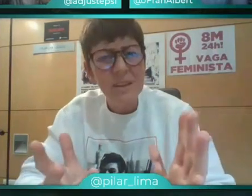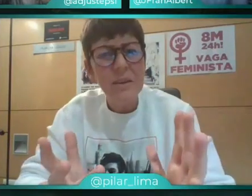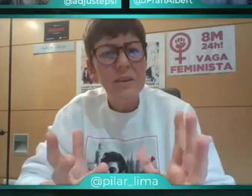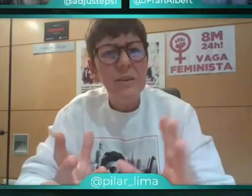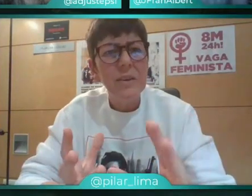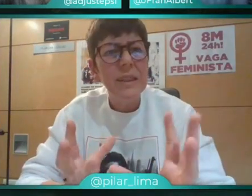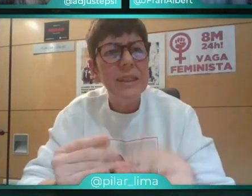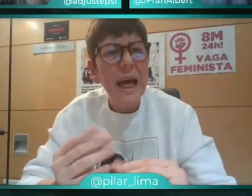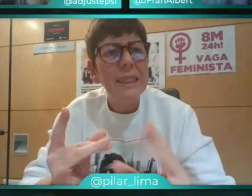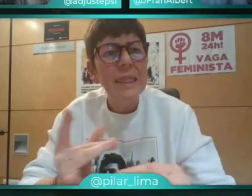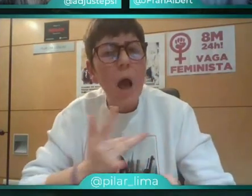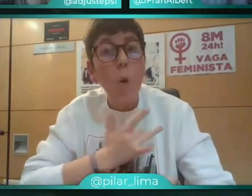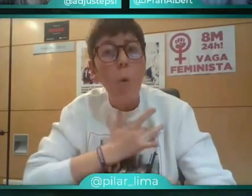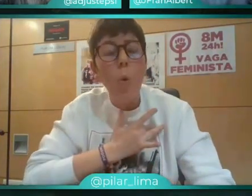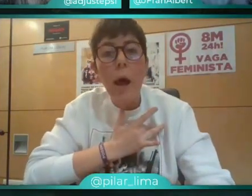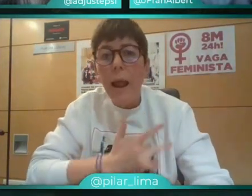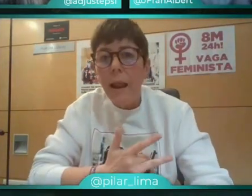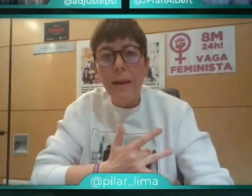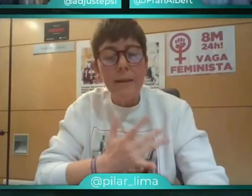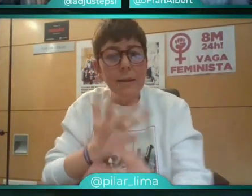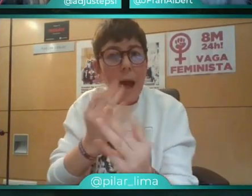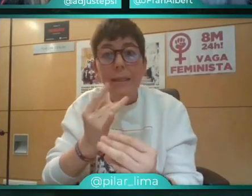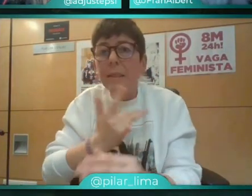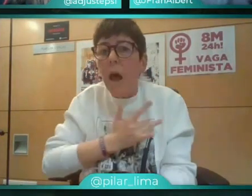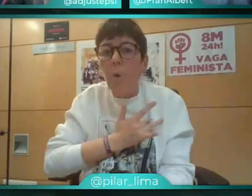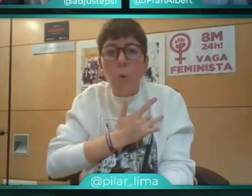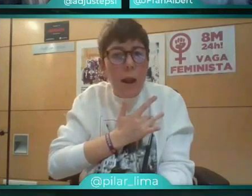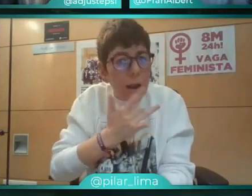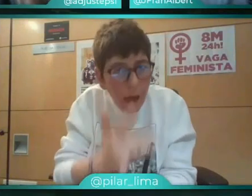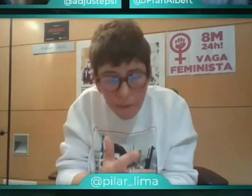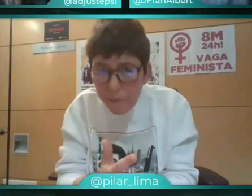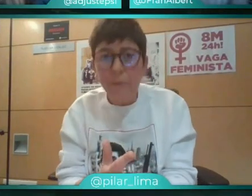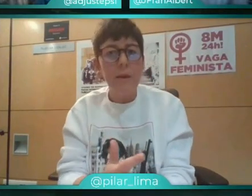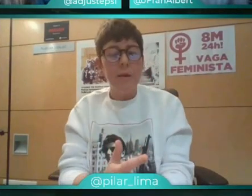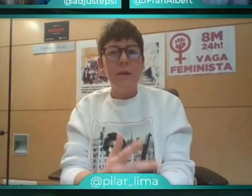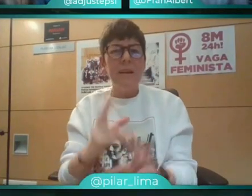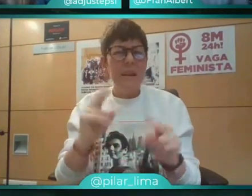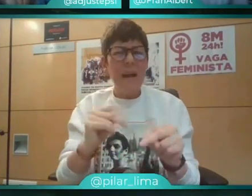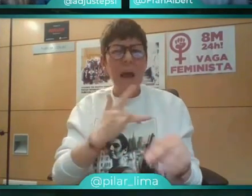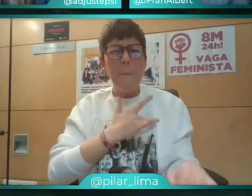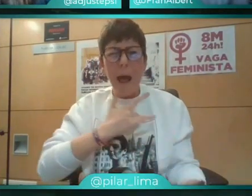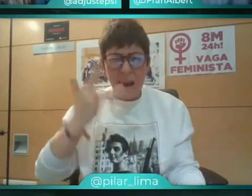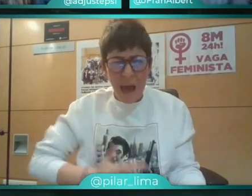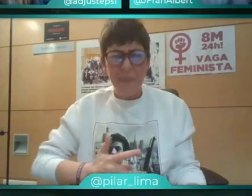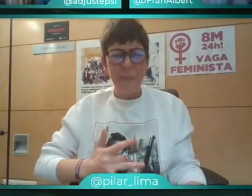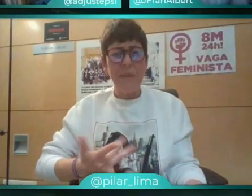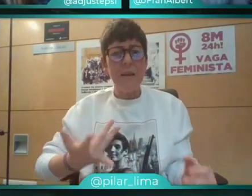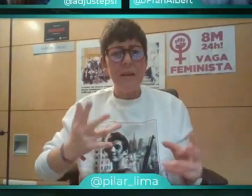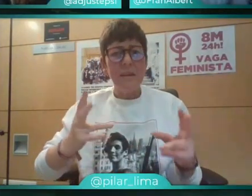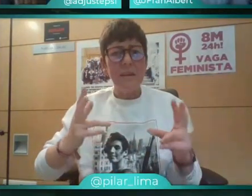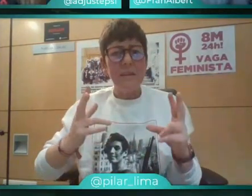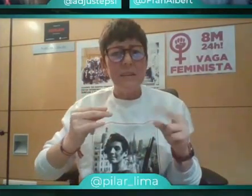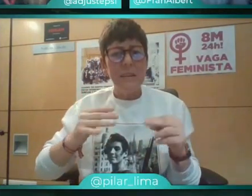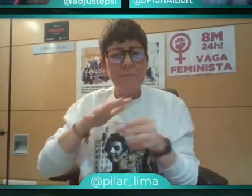esa sumisión es que bloquea bloquea tanta crueldad tan tanta crueldad en